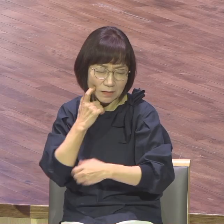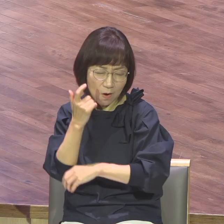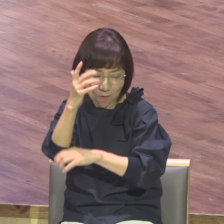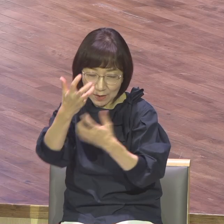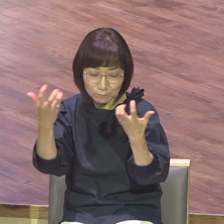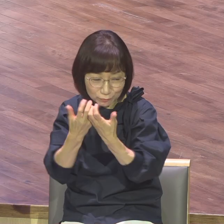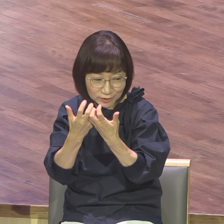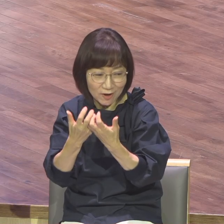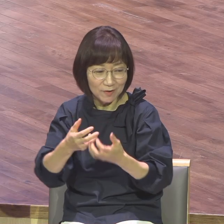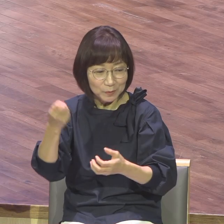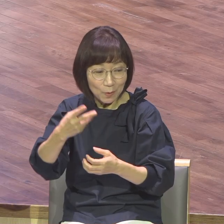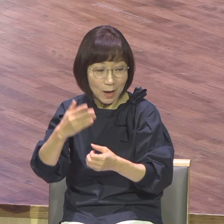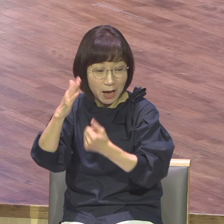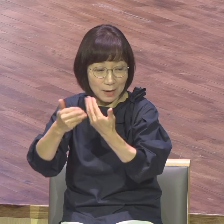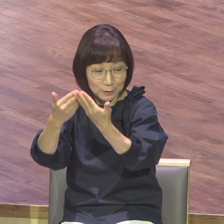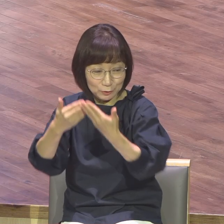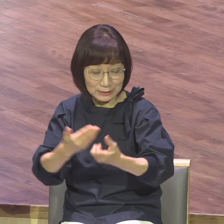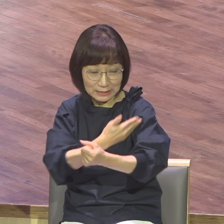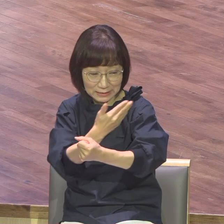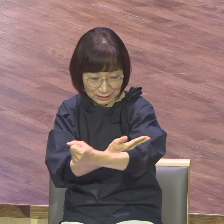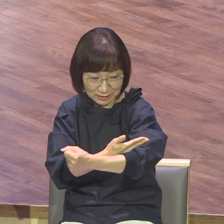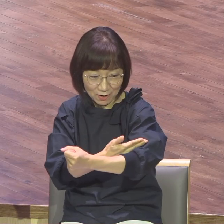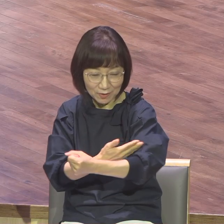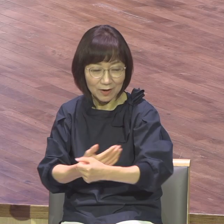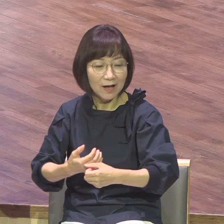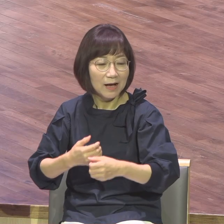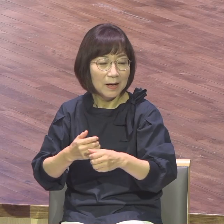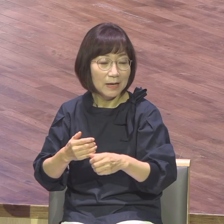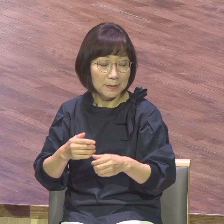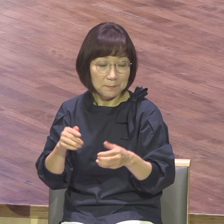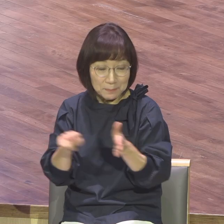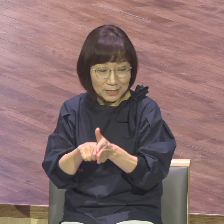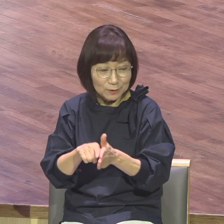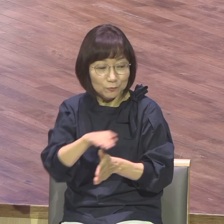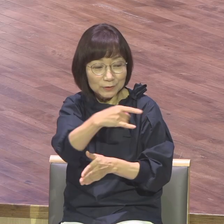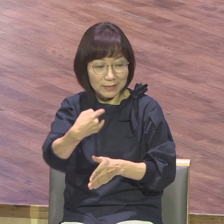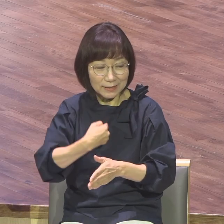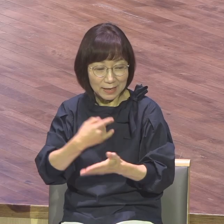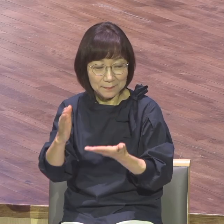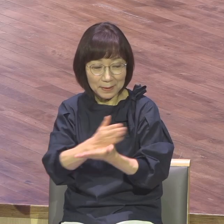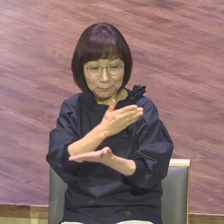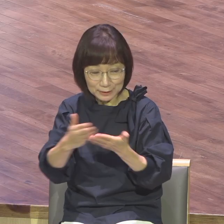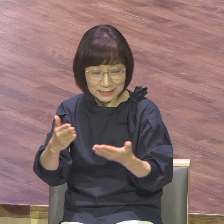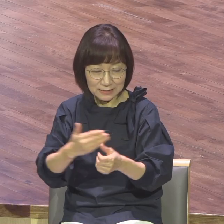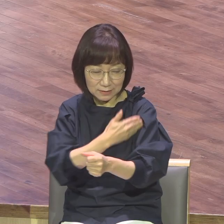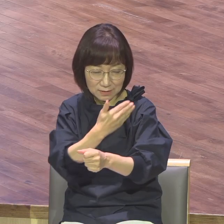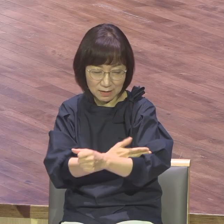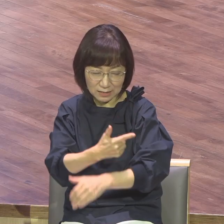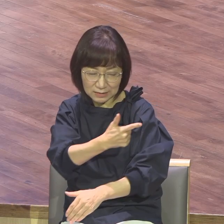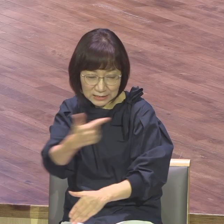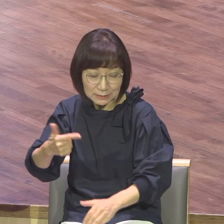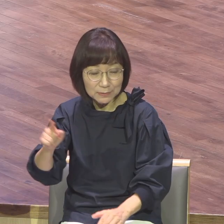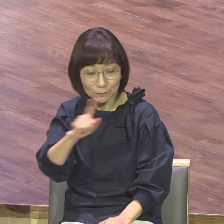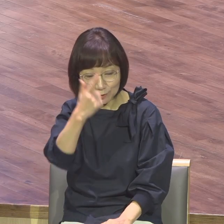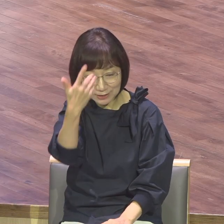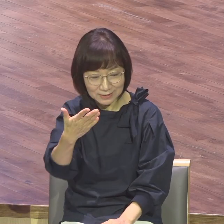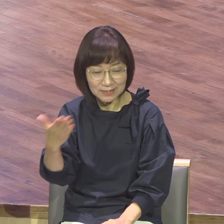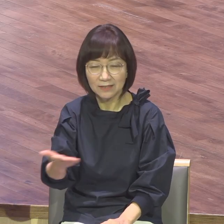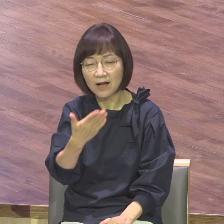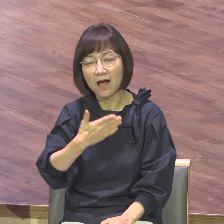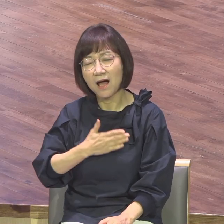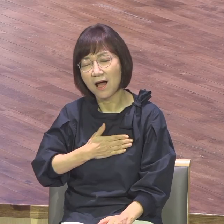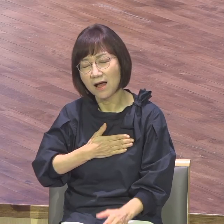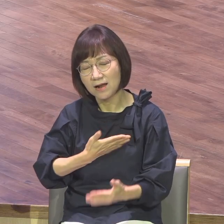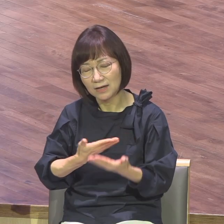무엇이며 그의 힘의 유력으로 역사하심을 따라 믿는 우리에게 베푸신 능력의 지극히 크심이 어떠한 것을